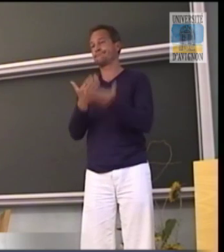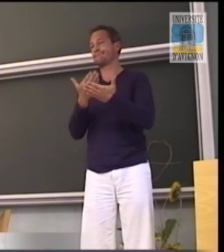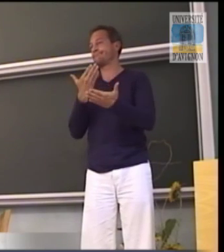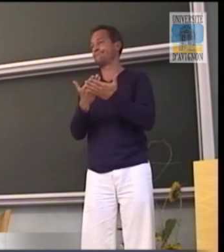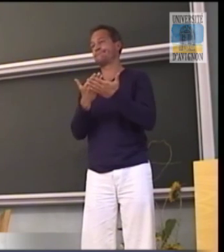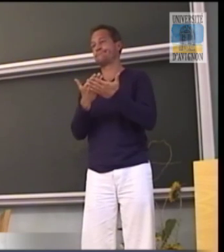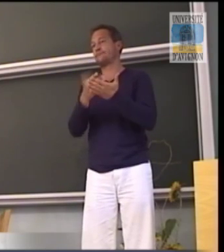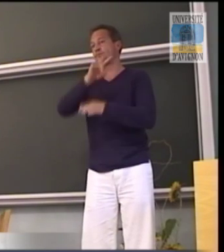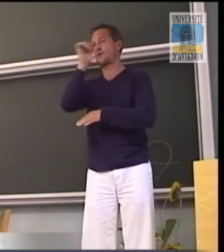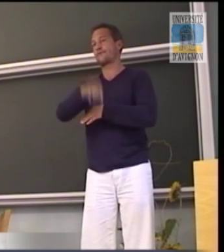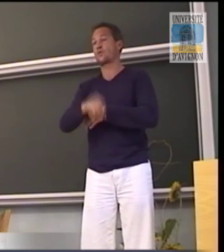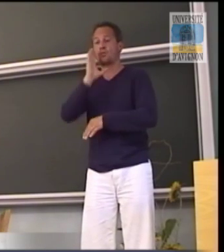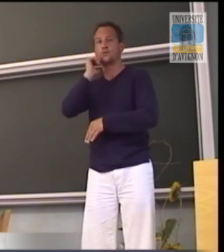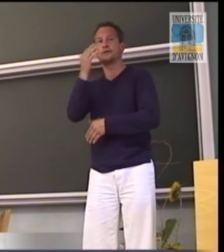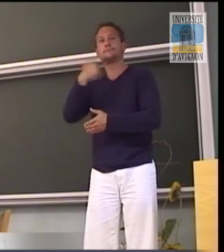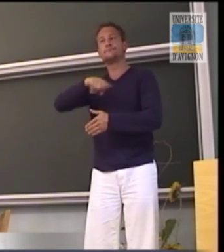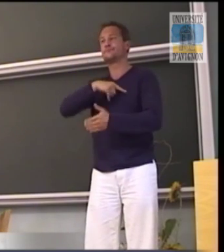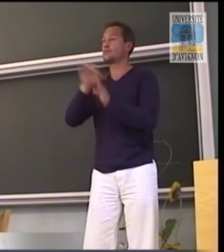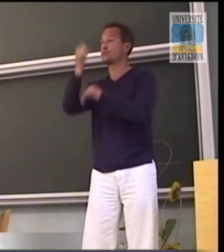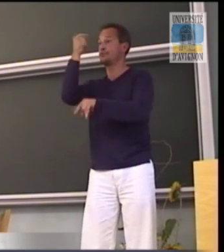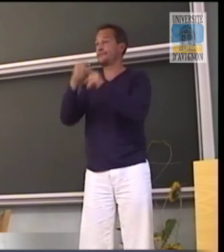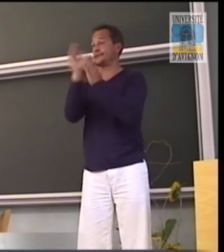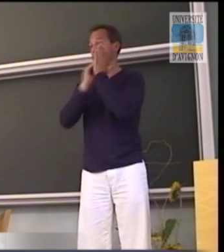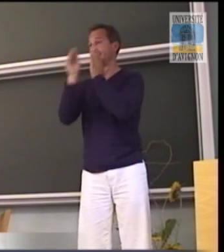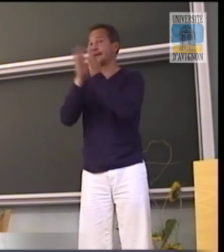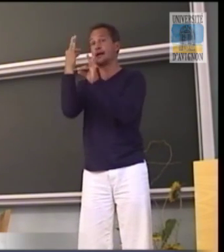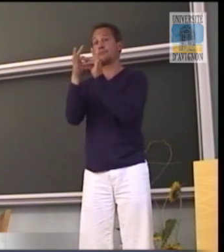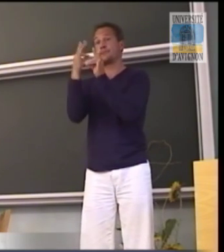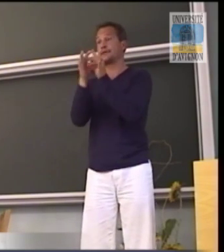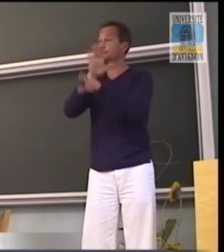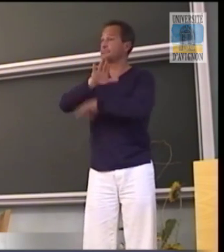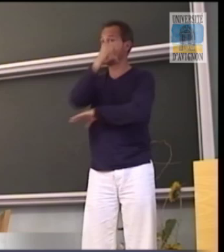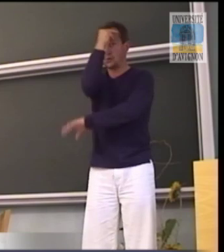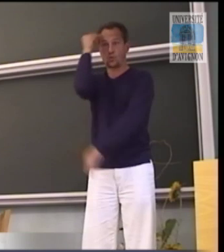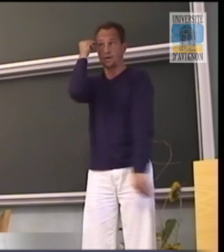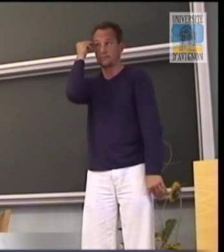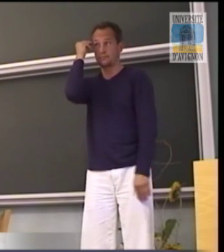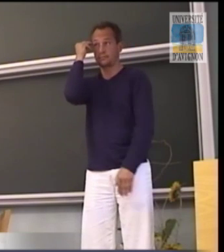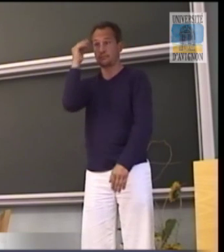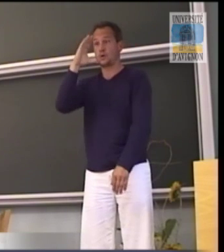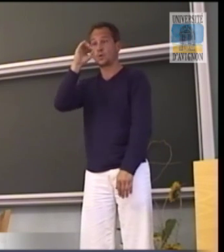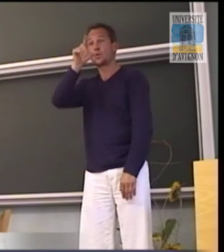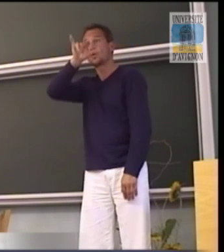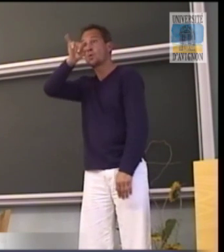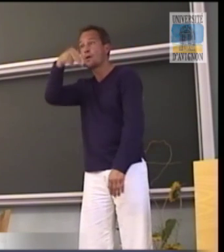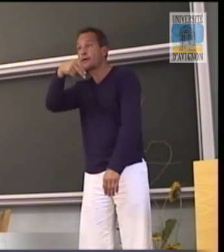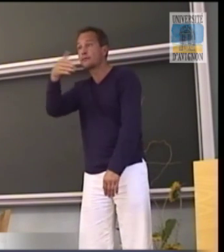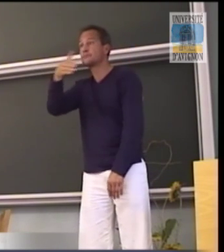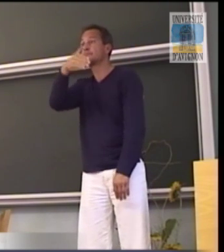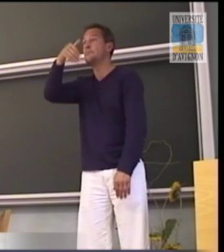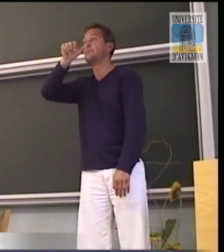d'où l'écriture de Colin Maillard, où j'ai écrit pour la première fois une pièce pour le noir, alors qu'avant on prenait des classiques pour fédérer les